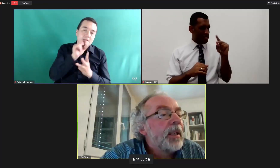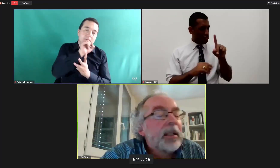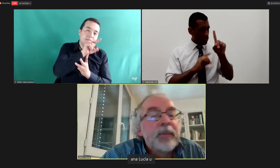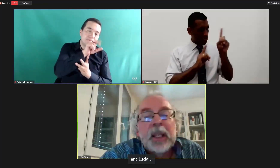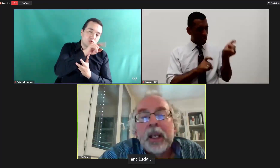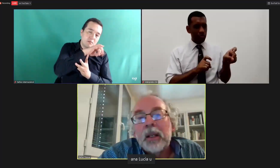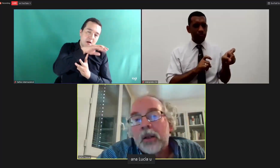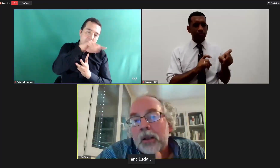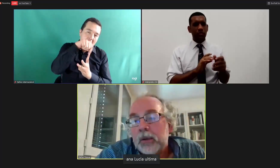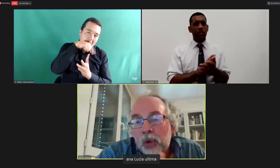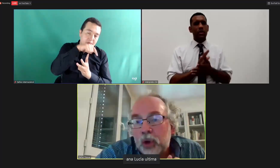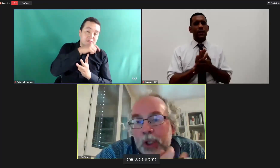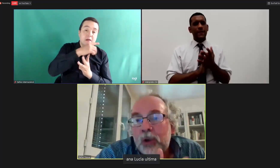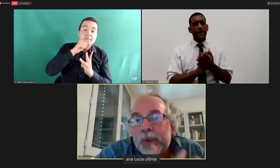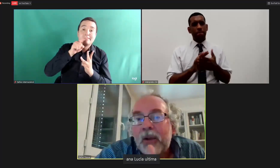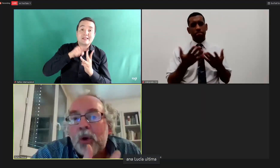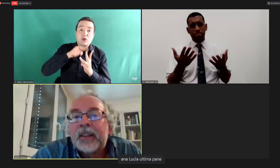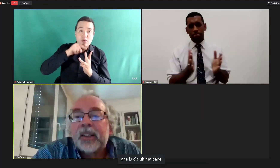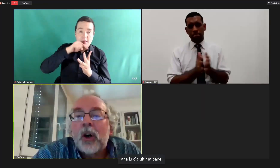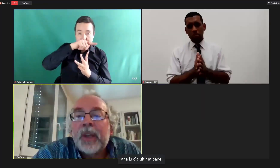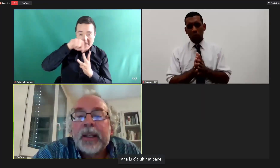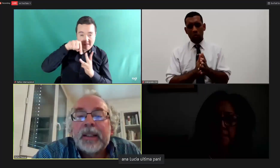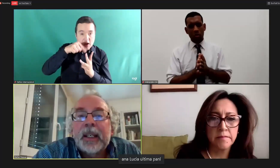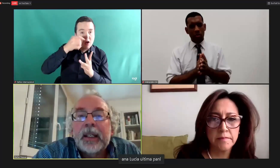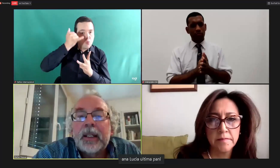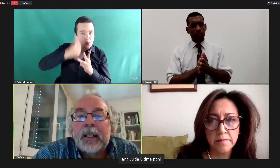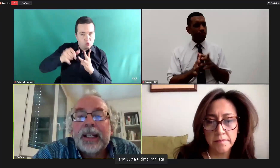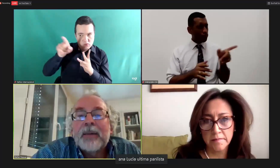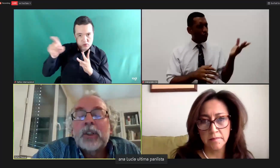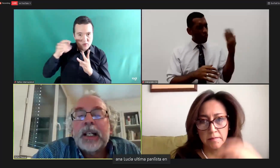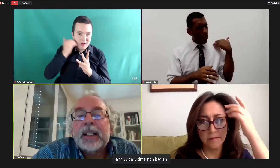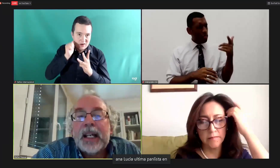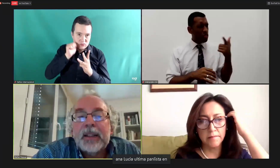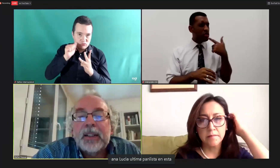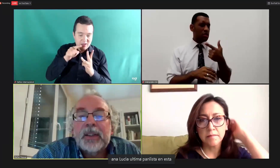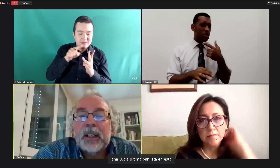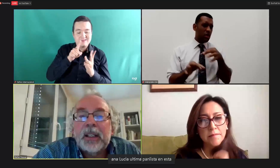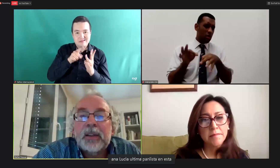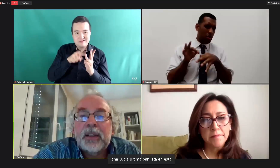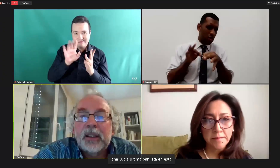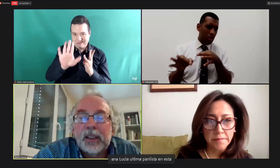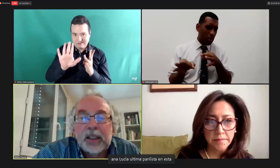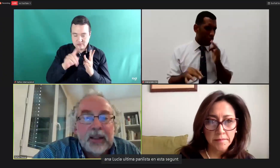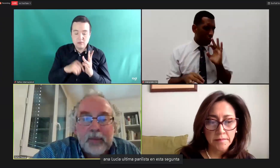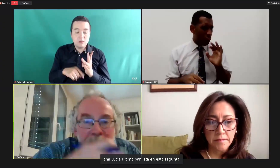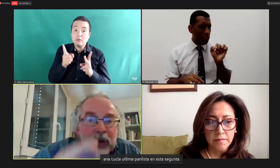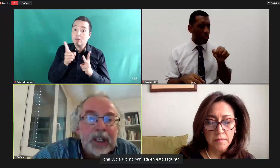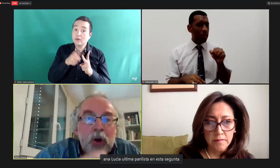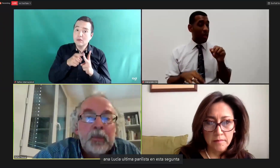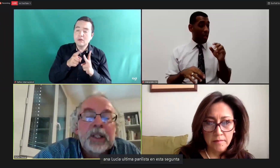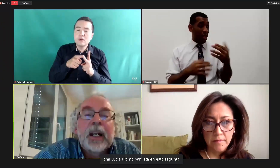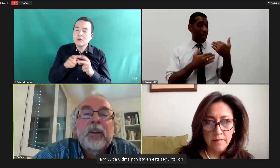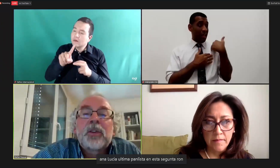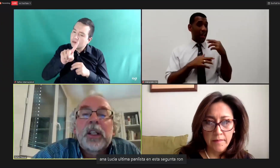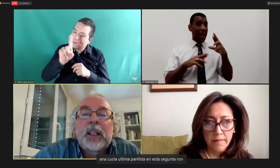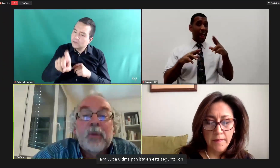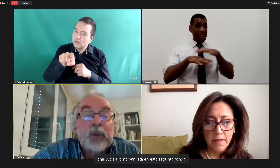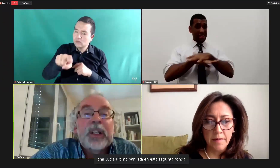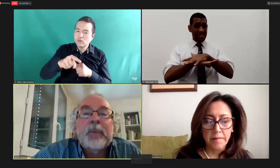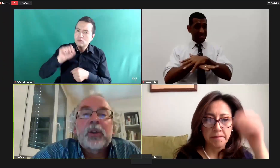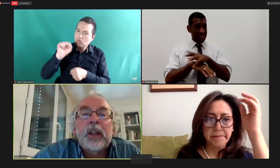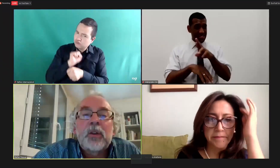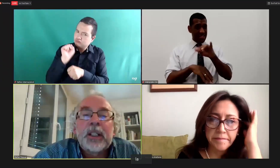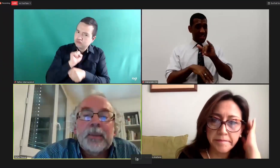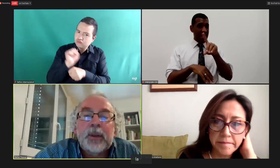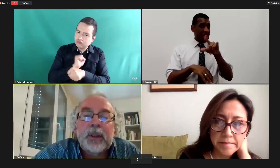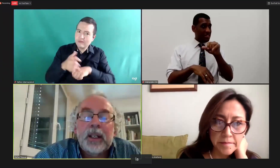ronda. Nos lo has comentado antes, ¿no? Obviamente la labor de la RIADIS es en este momento tan complicado ser la